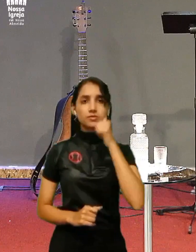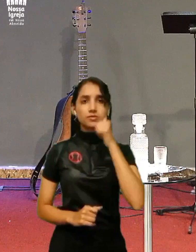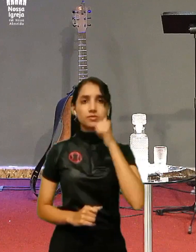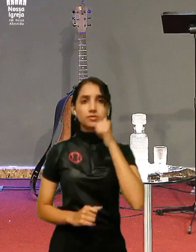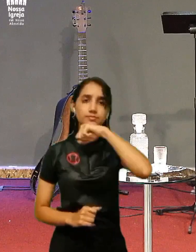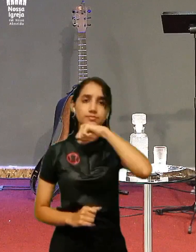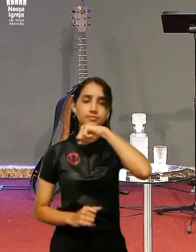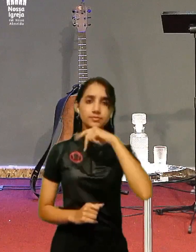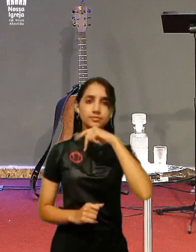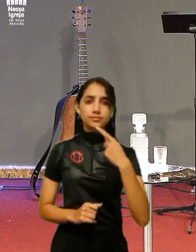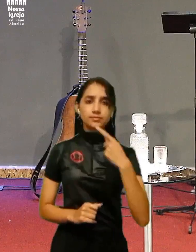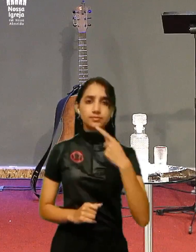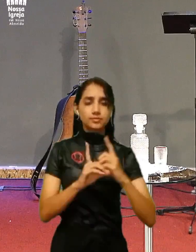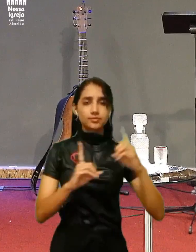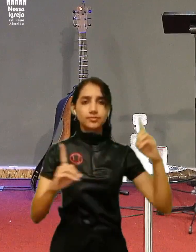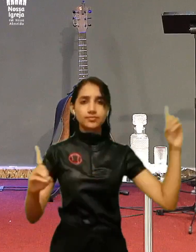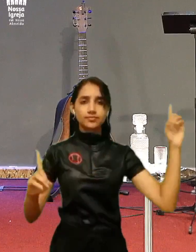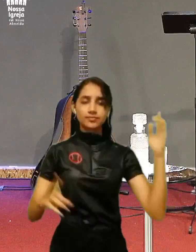Amigos,